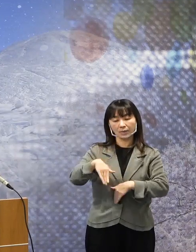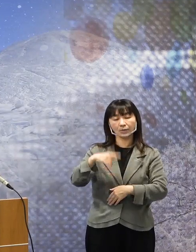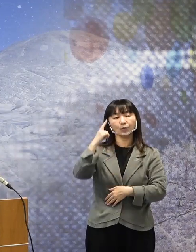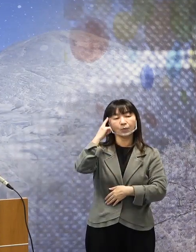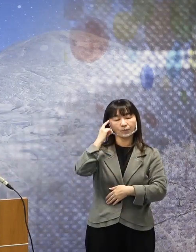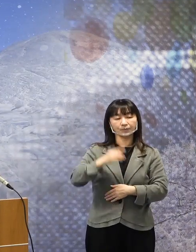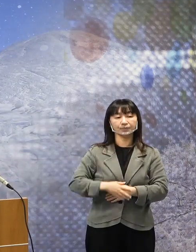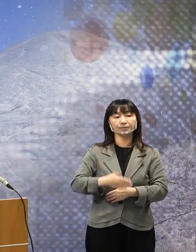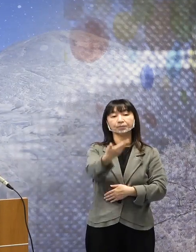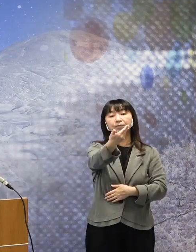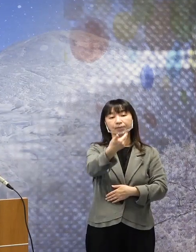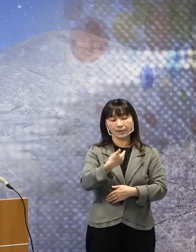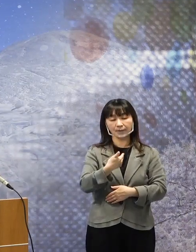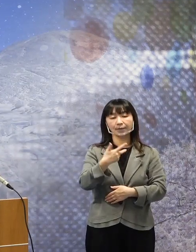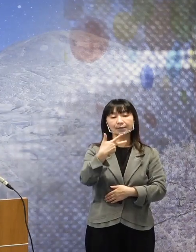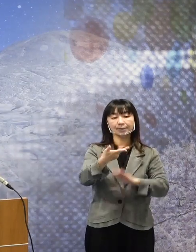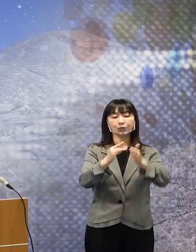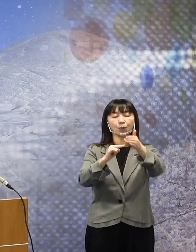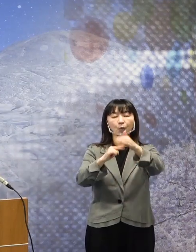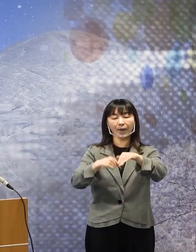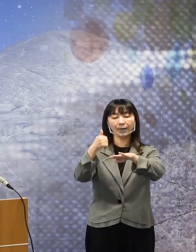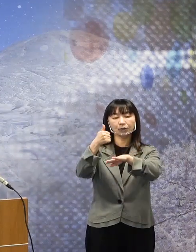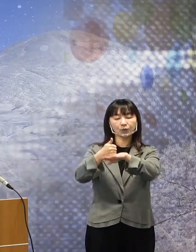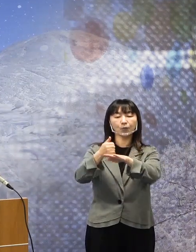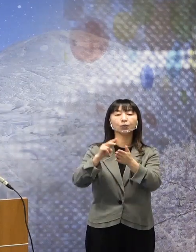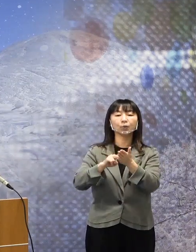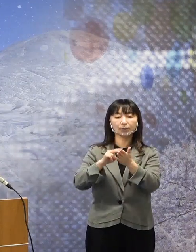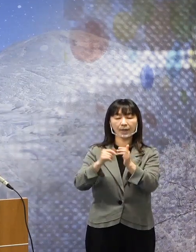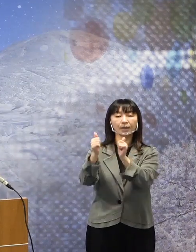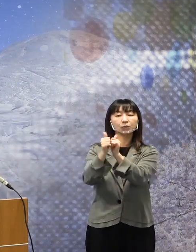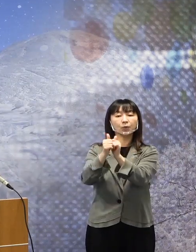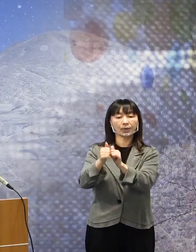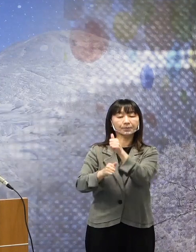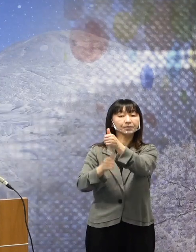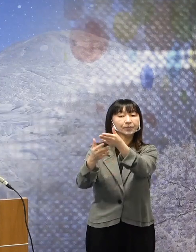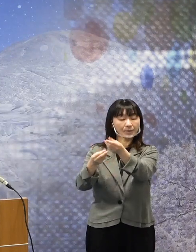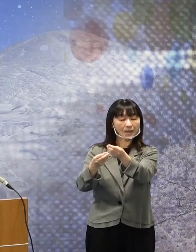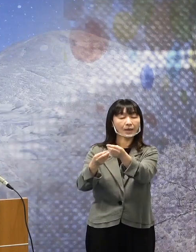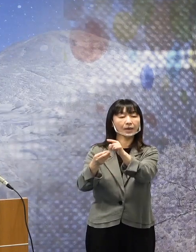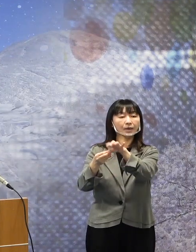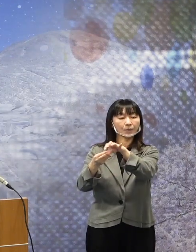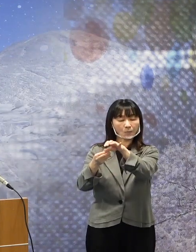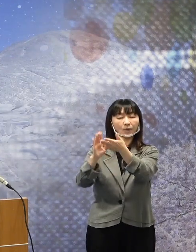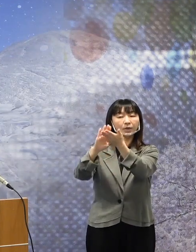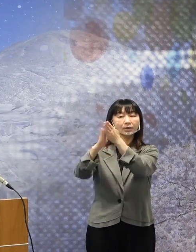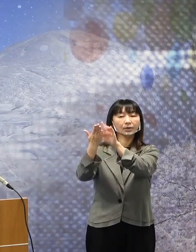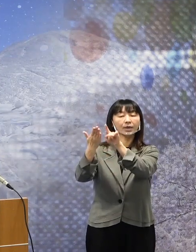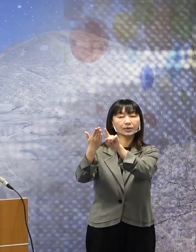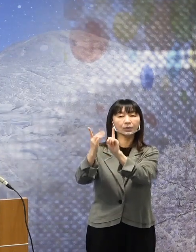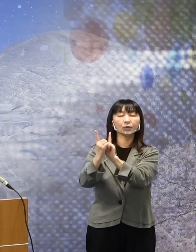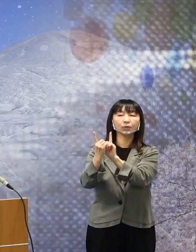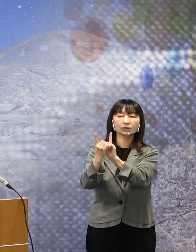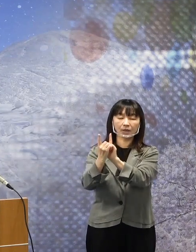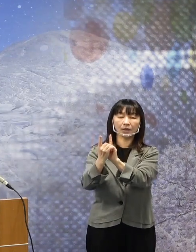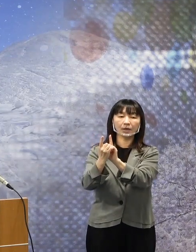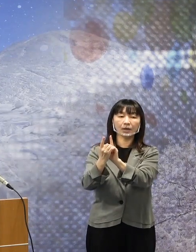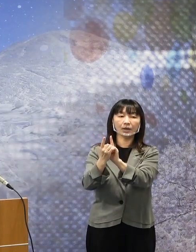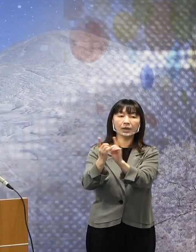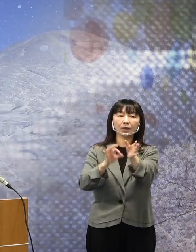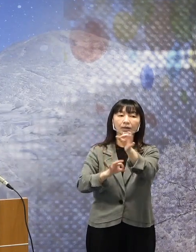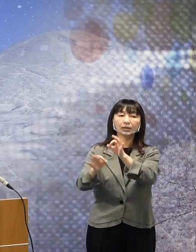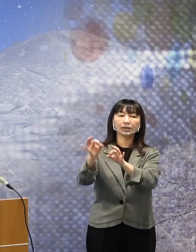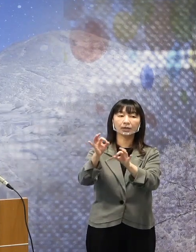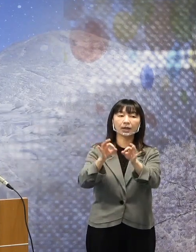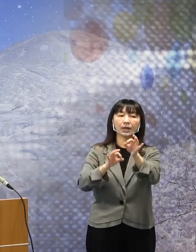今お話ししたその市長会長としてご相談された件で、知事が経済対策というか市町村